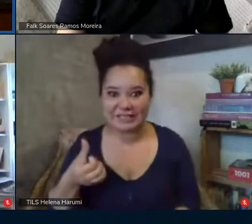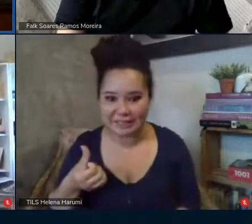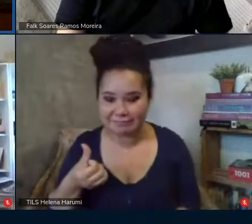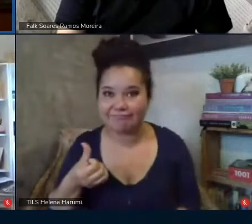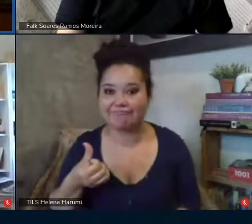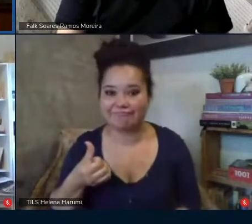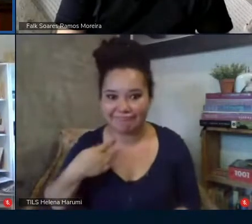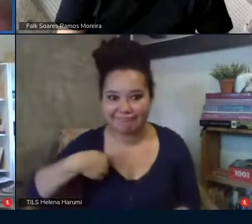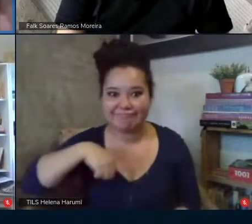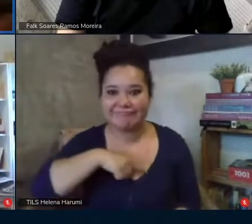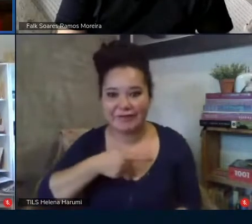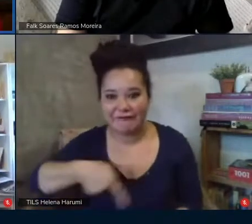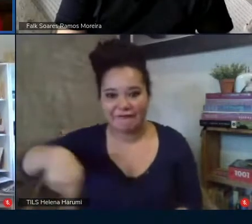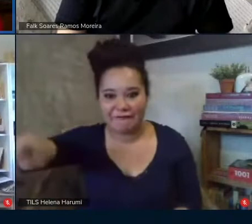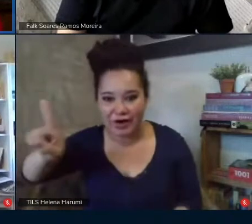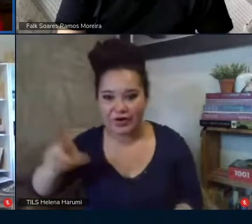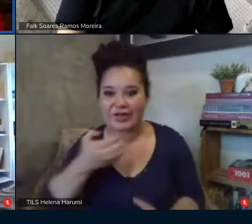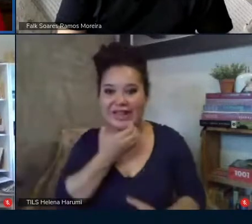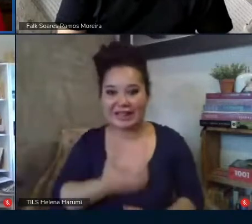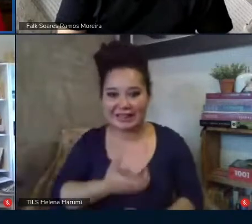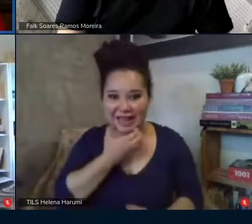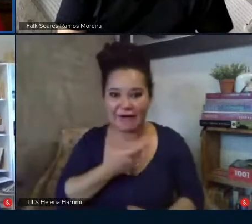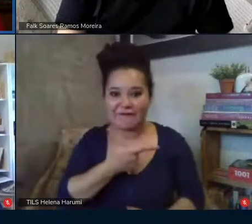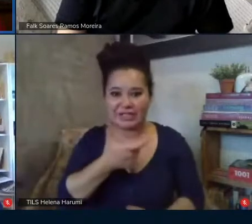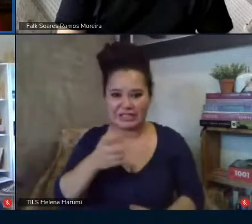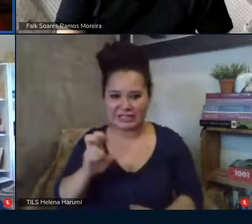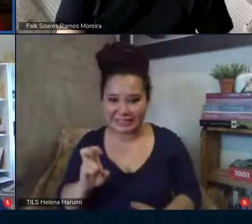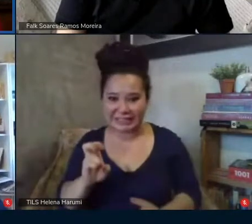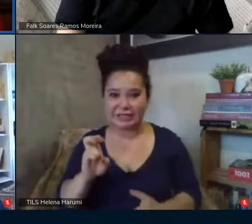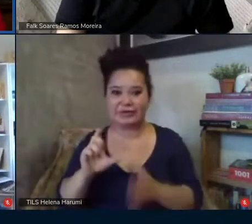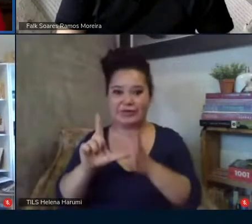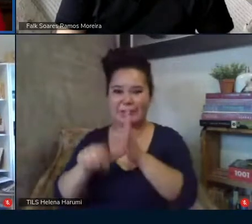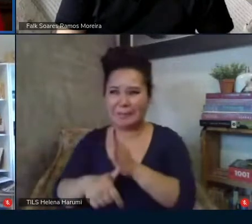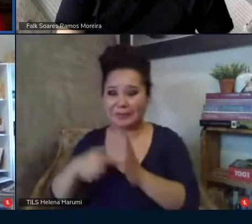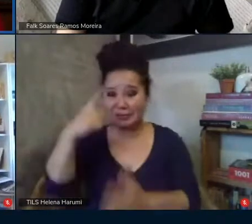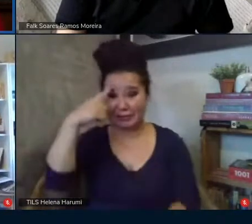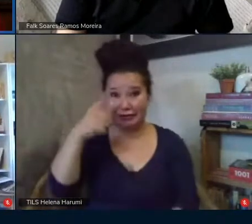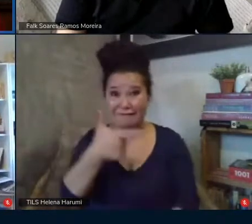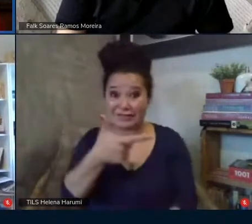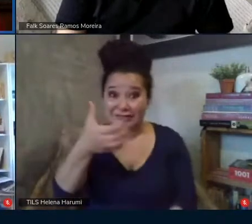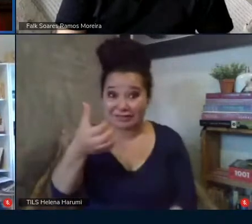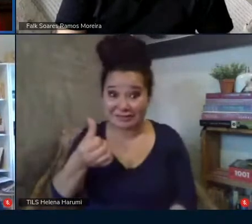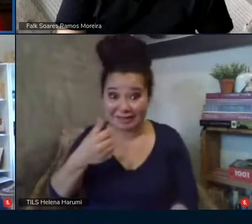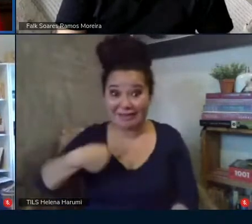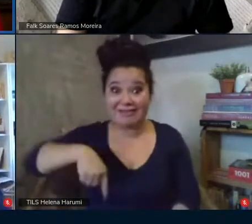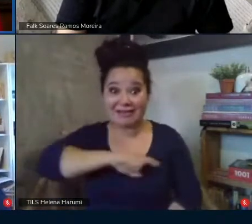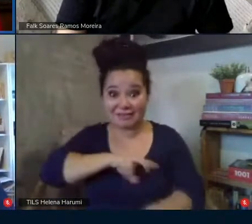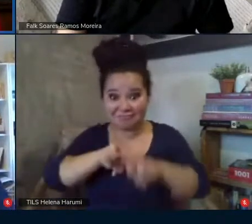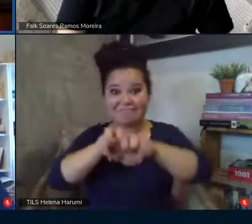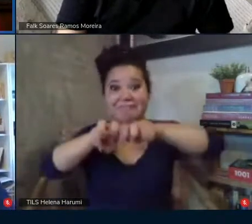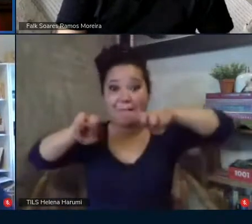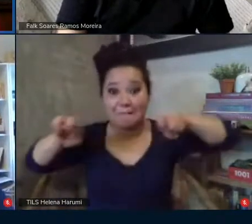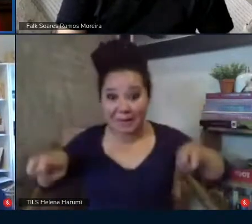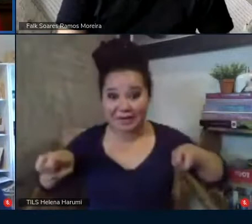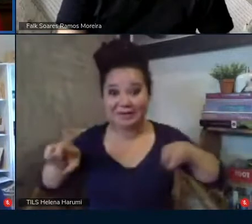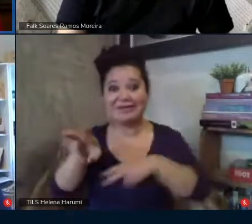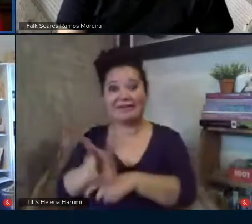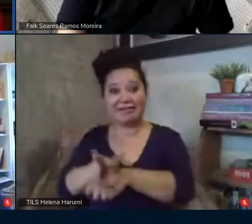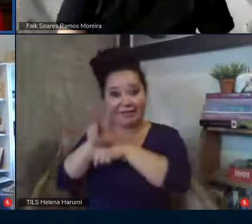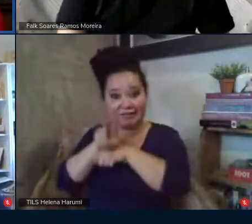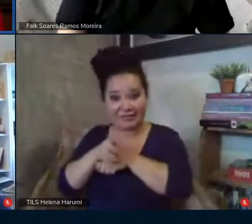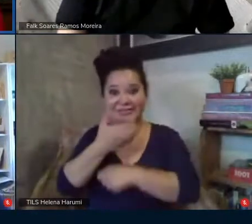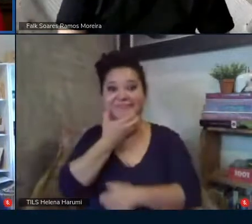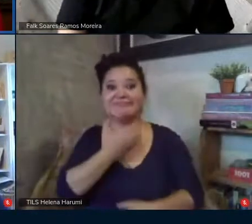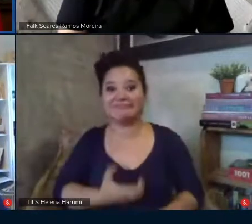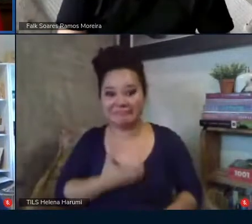defesa, né, do professor lá da UNB, não era surdo. No ano passado, nós tivemos a